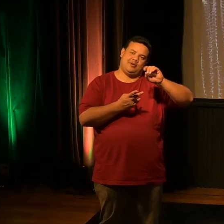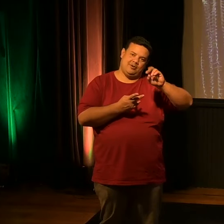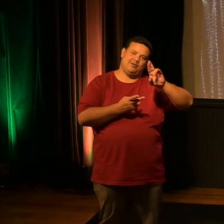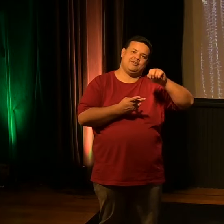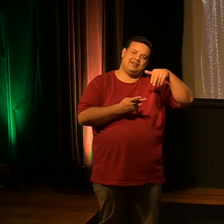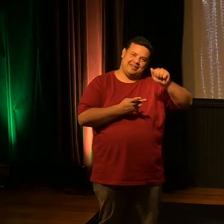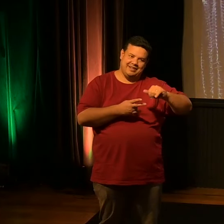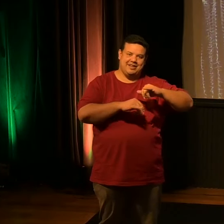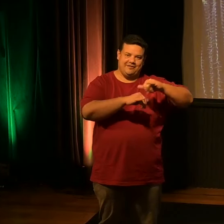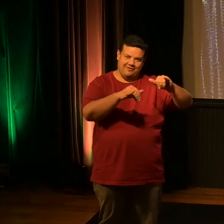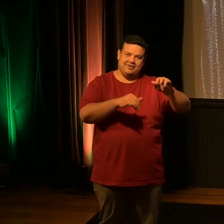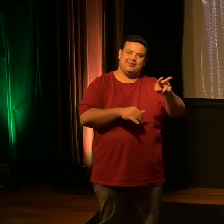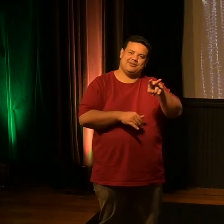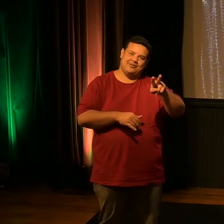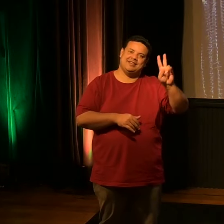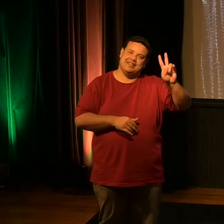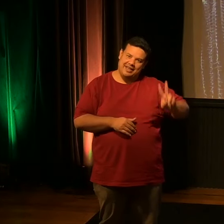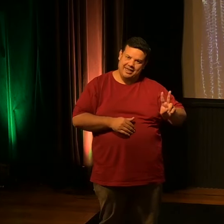aqui.